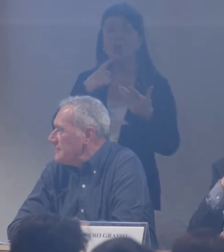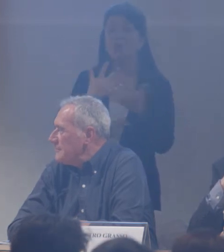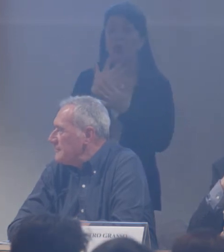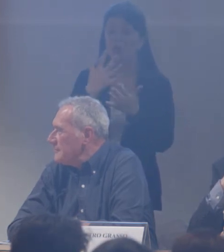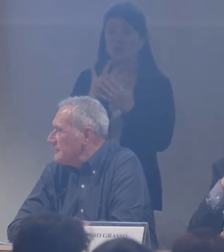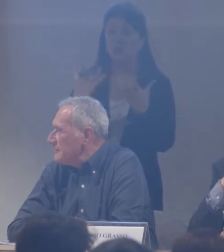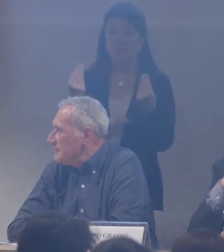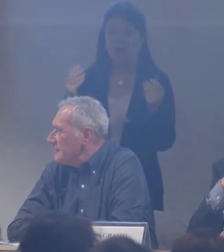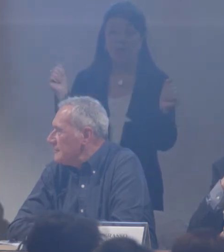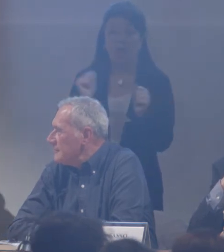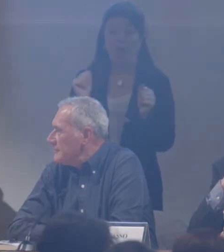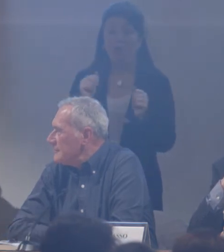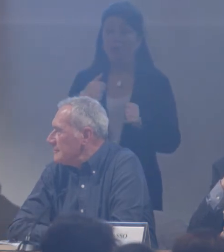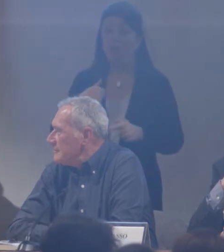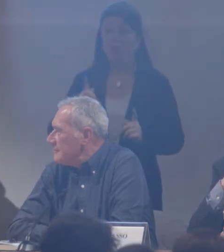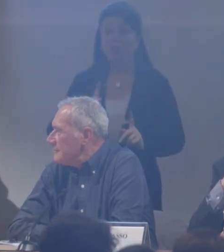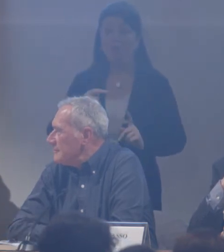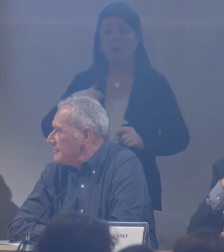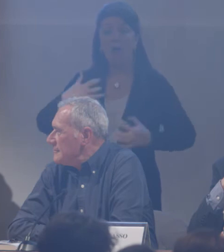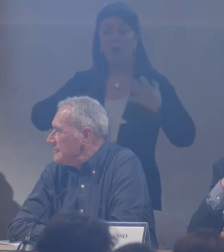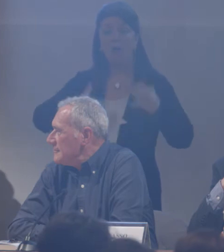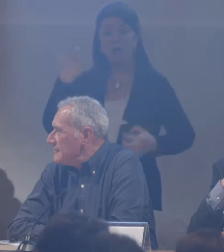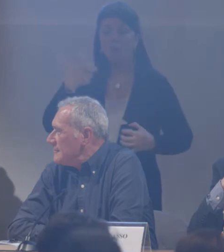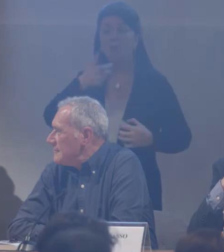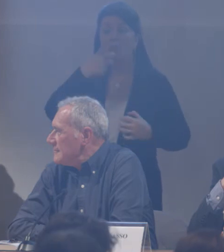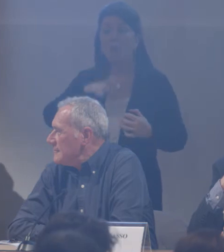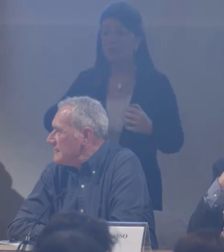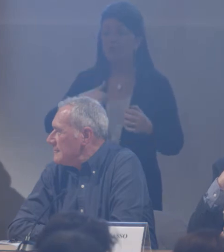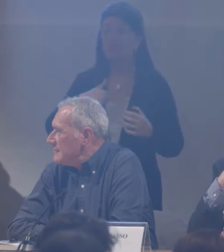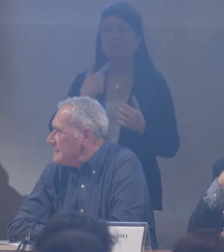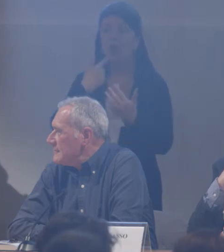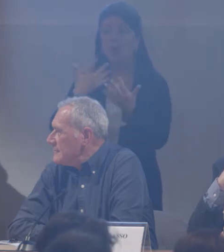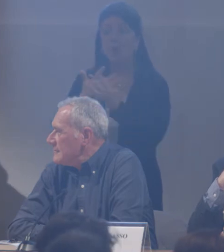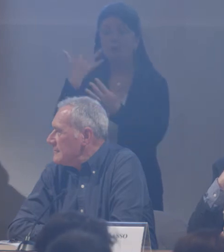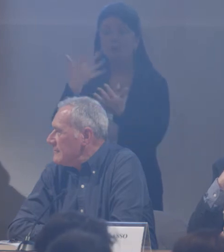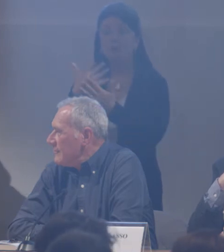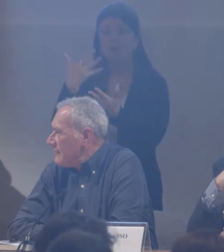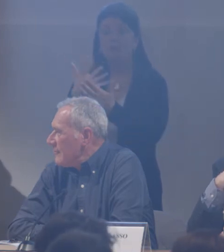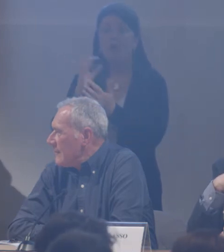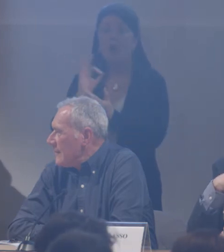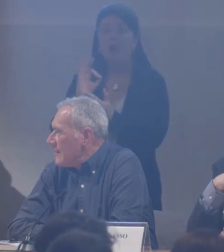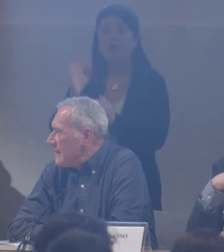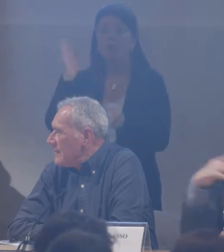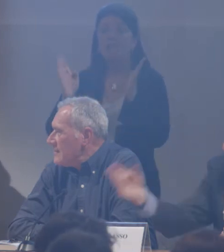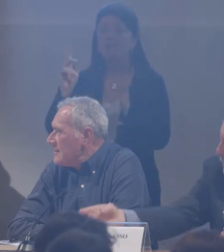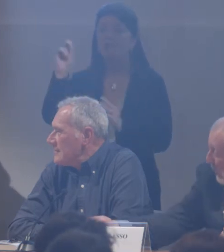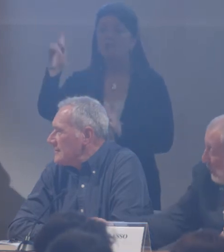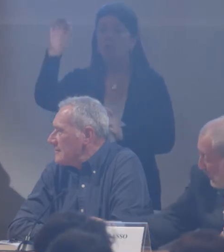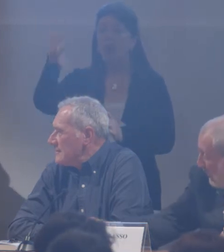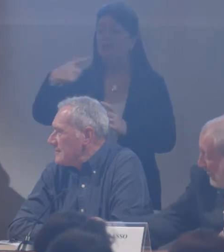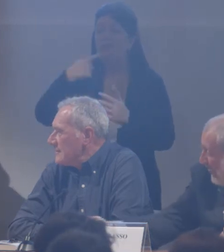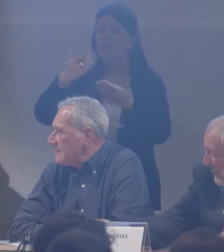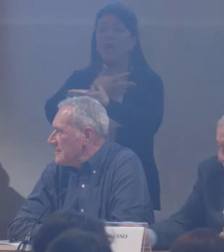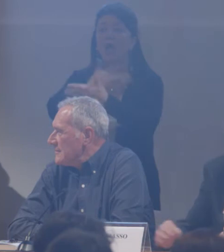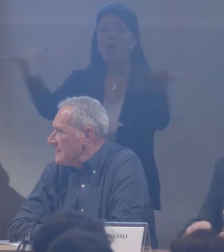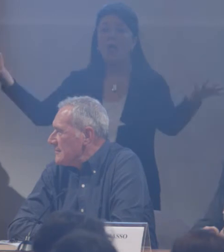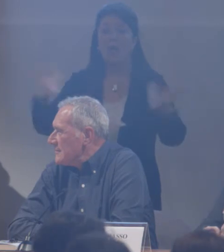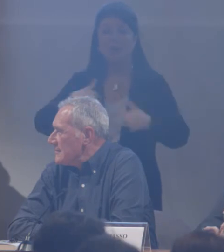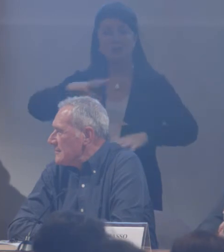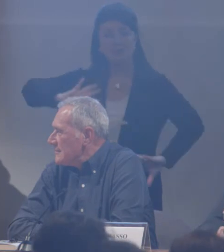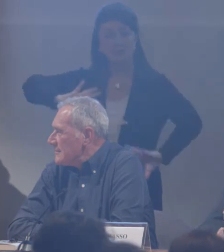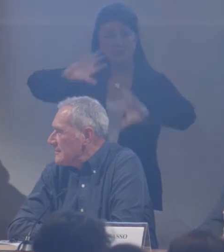ero arrabbiato perché la notizia me l'aveva bruciata la figlia di un vigile urbano che aveva trovato che aveva